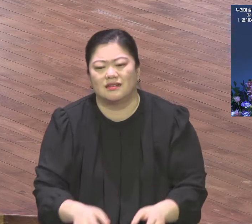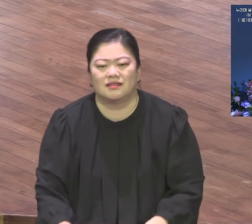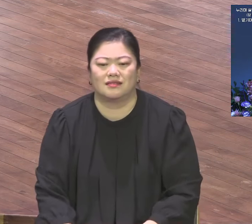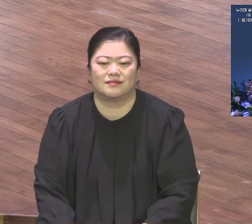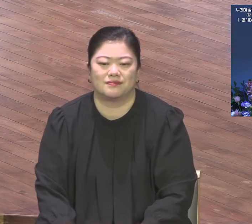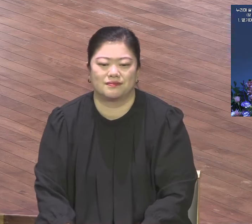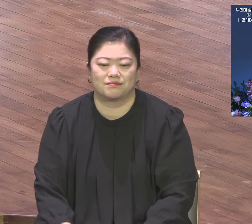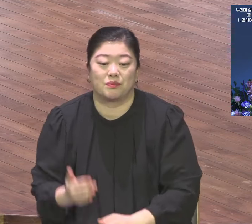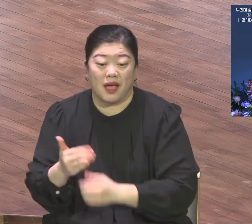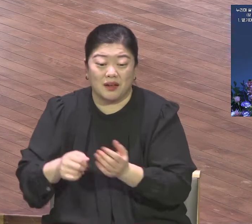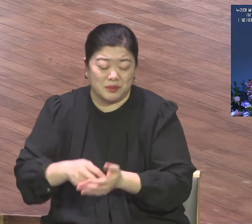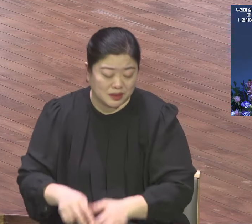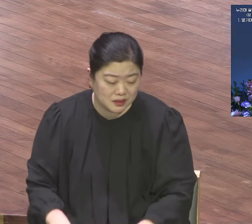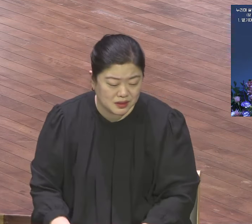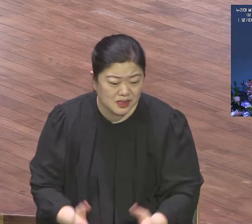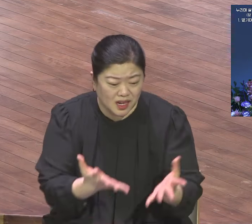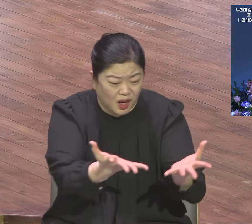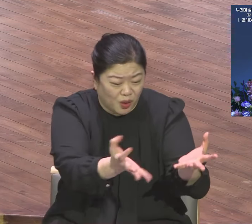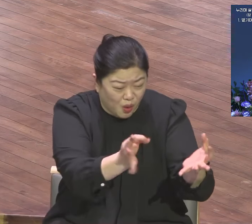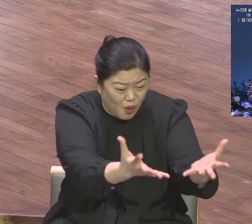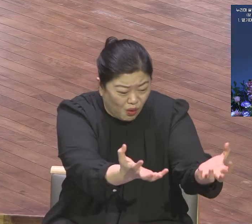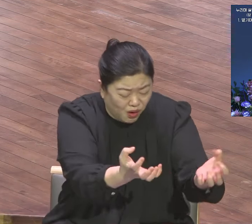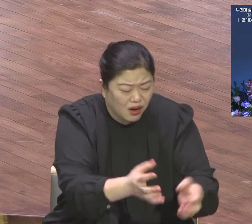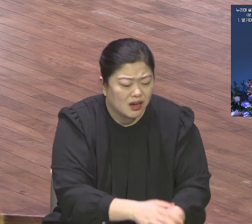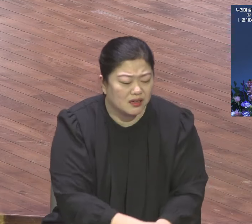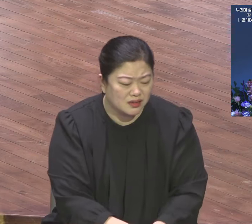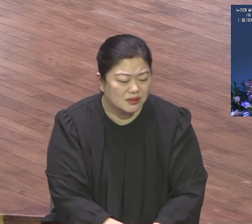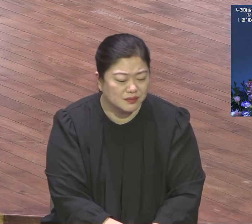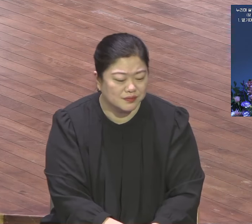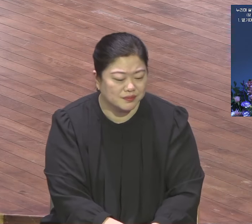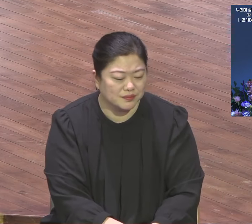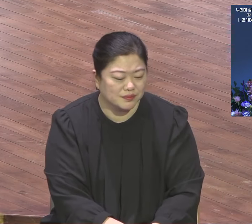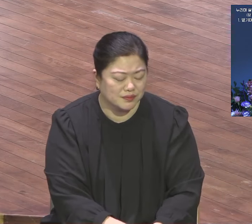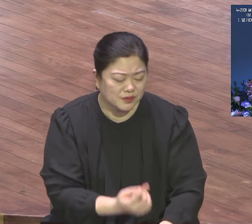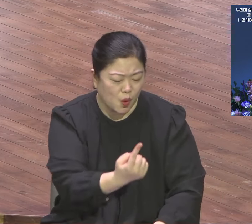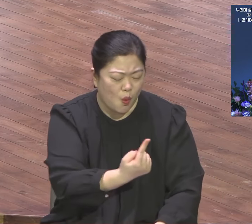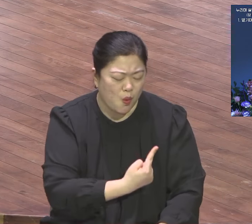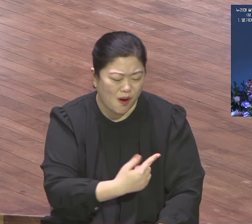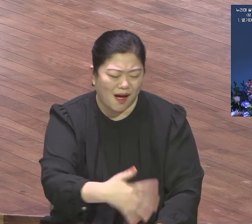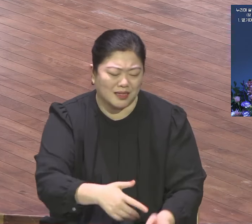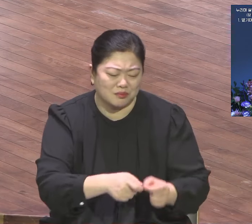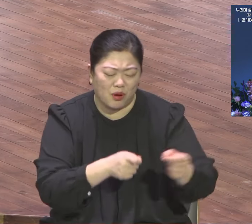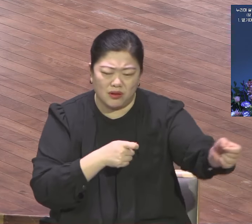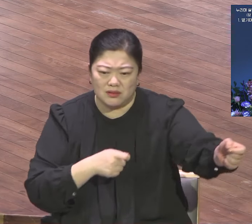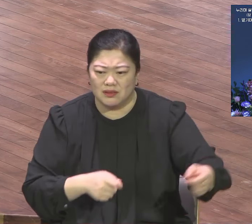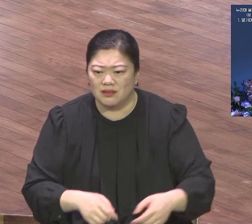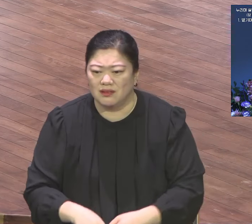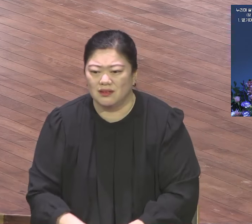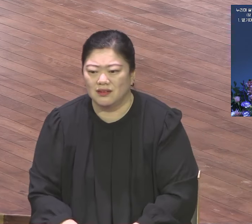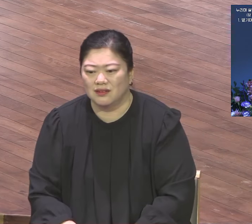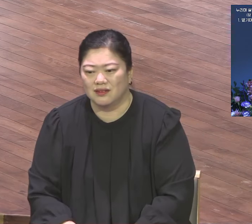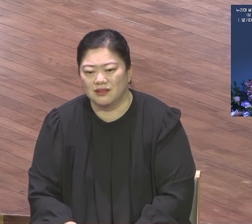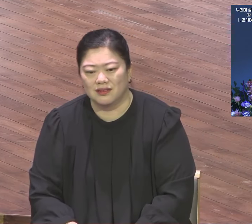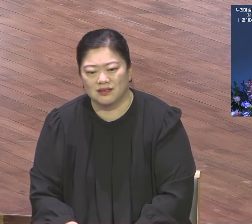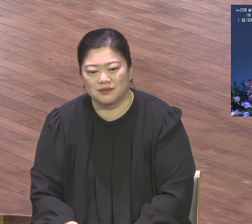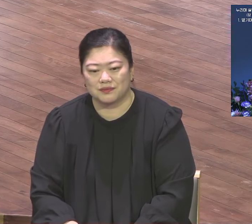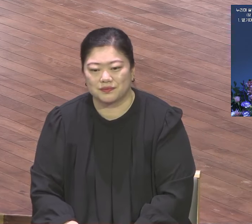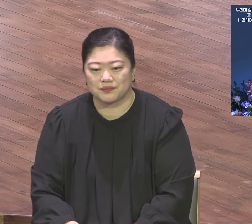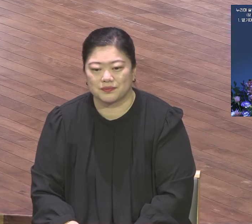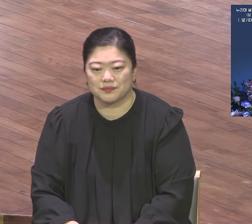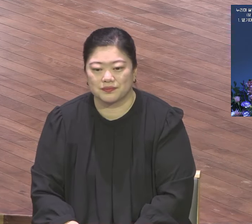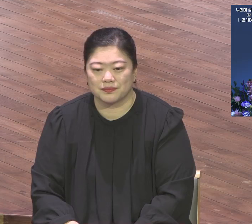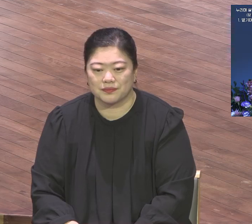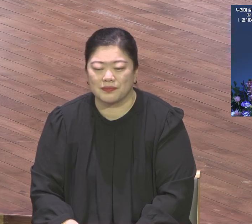이런 사람은 평생 돈 때문에 고생할 거예요. 점검해 보세요. 내가